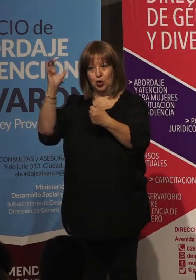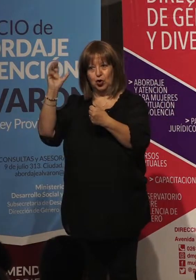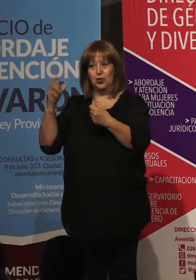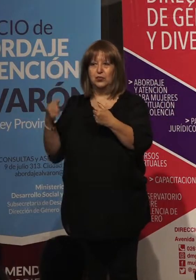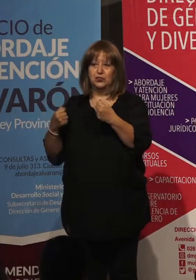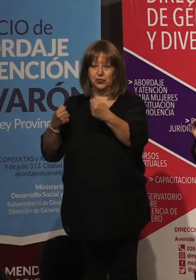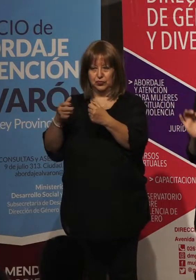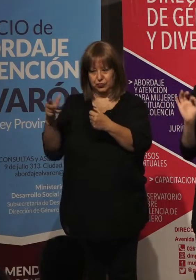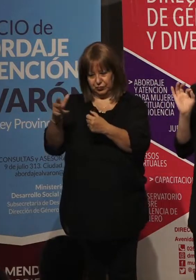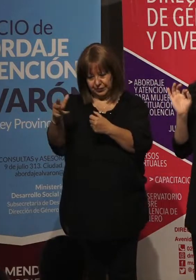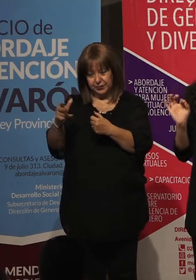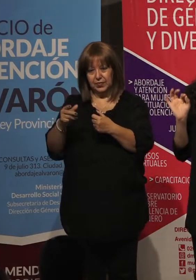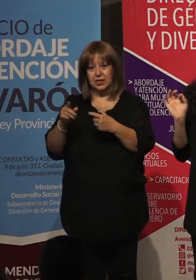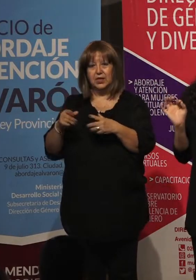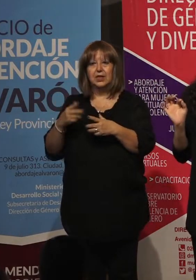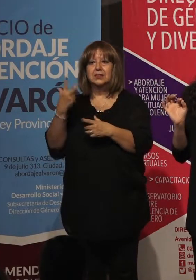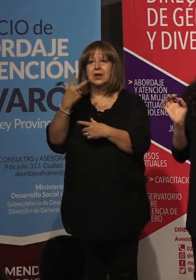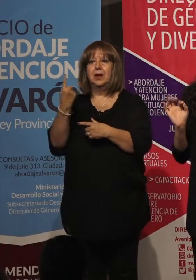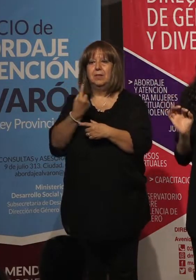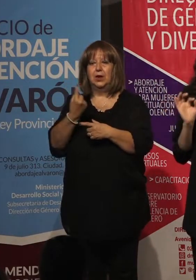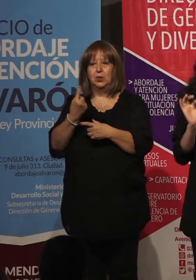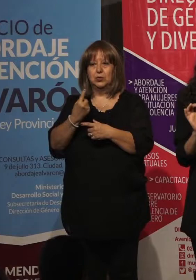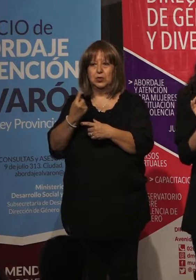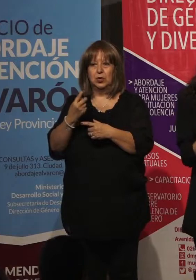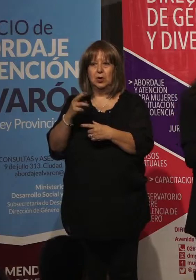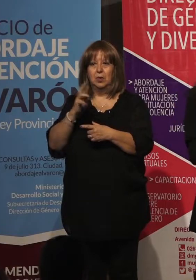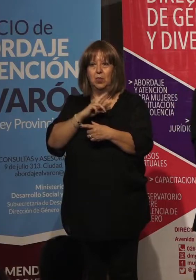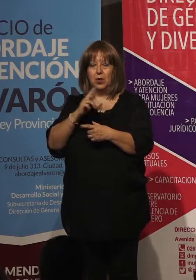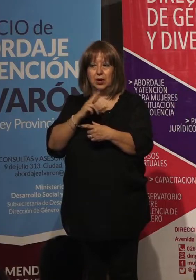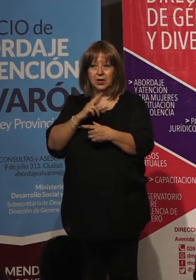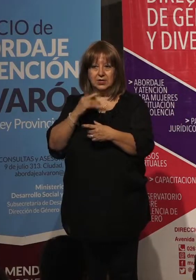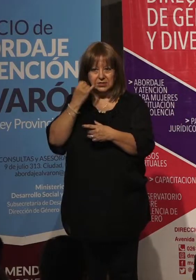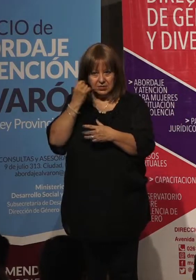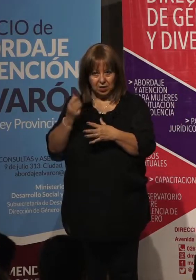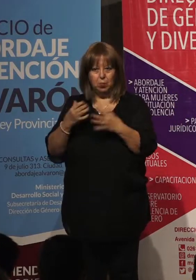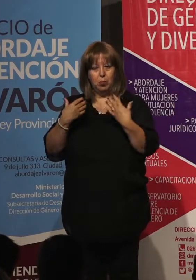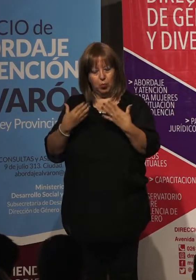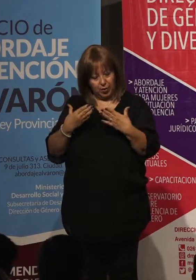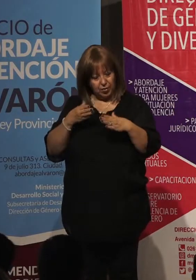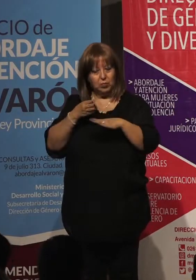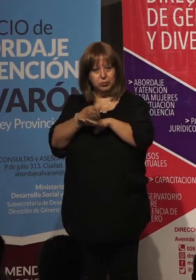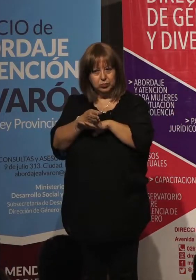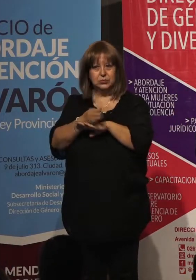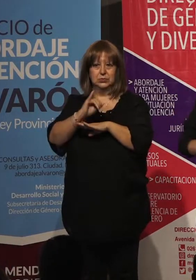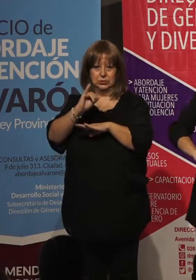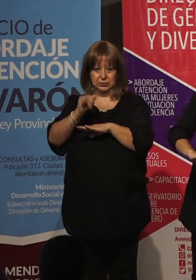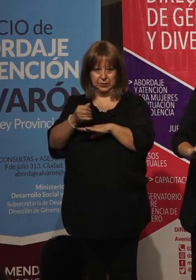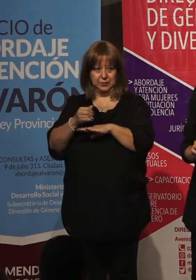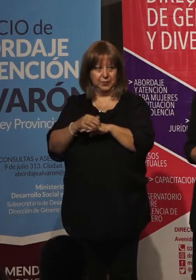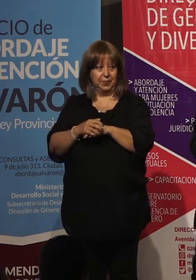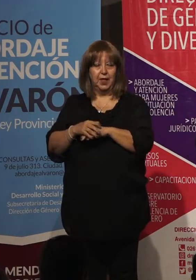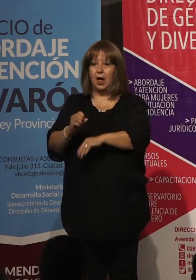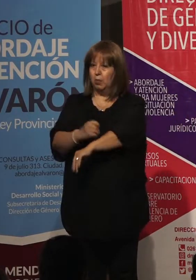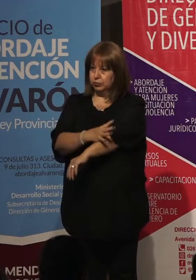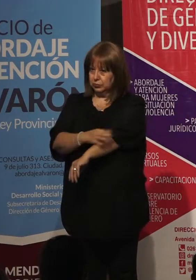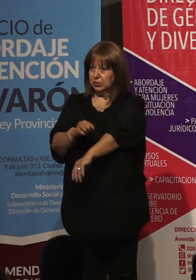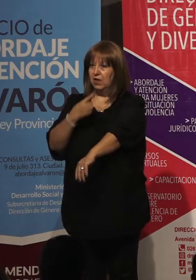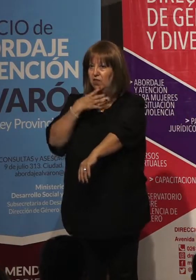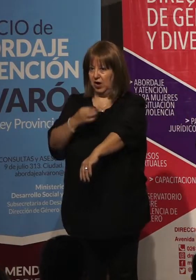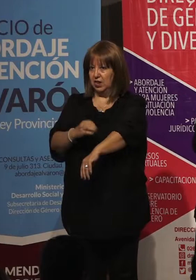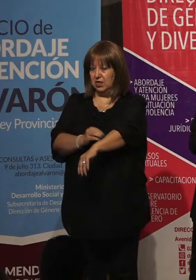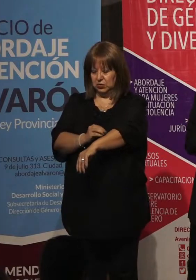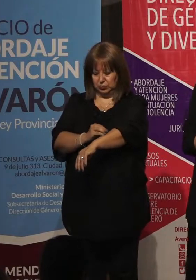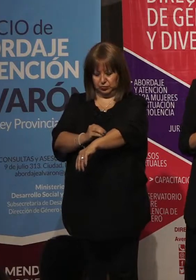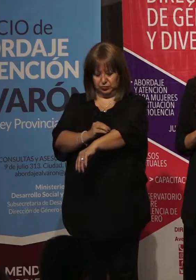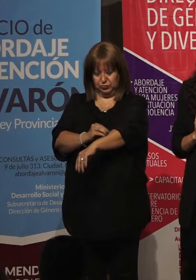Imagínense en menos de 3 minutos que esa mujer pueda acceder al sistema de justicia. A mí me pone la piel de, se los digo y me pone la